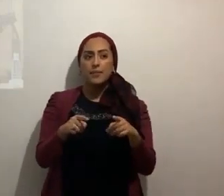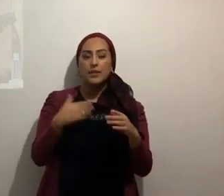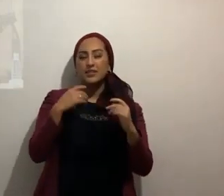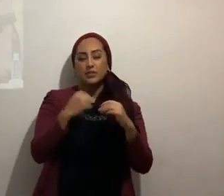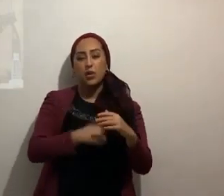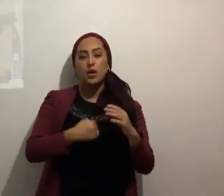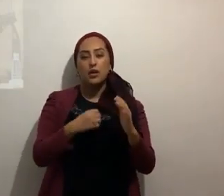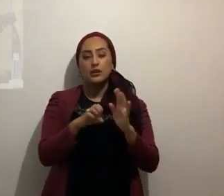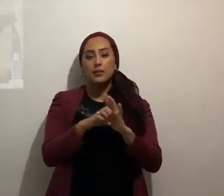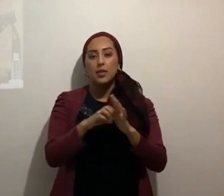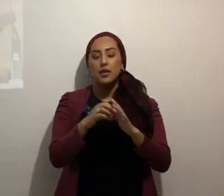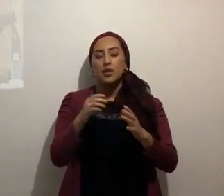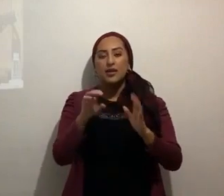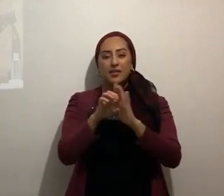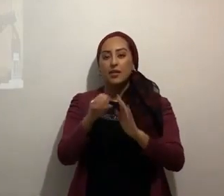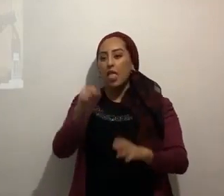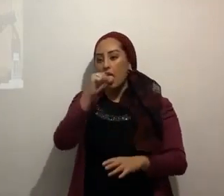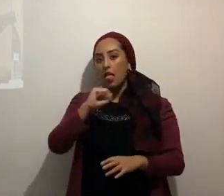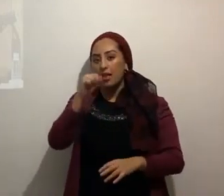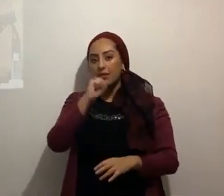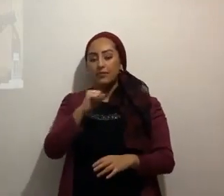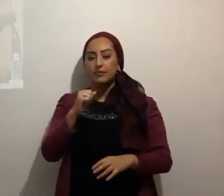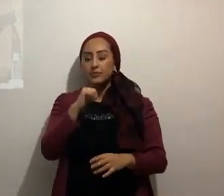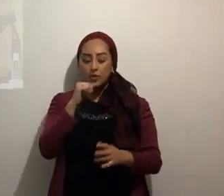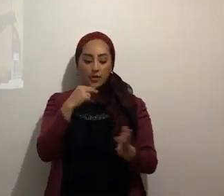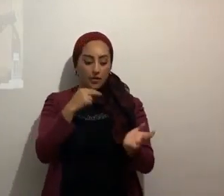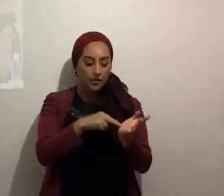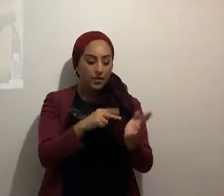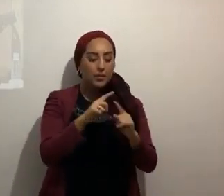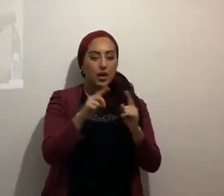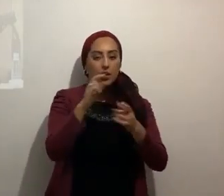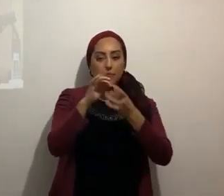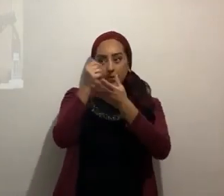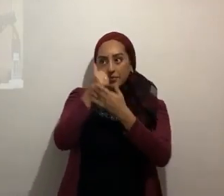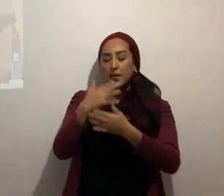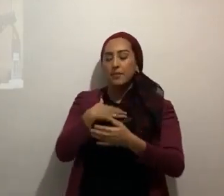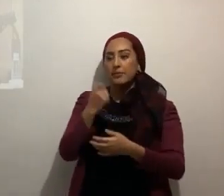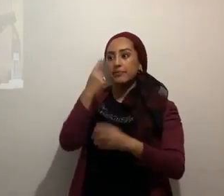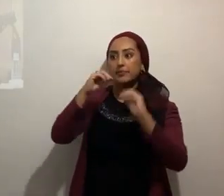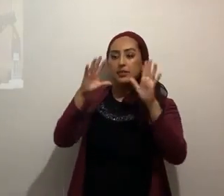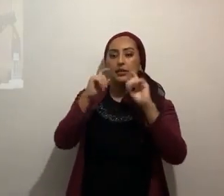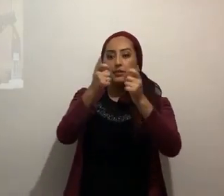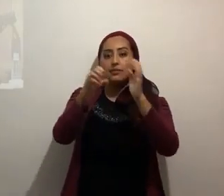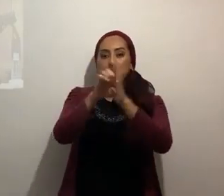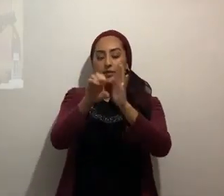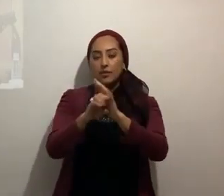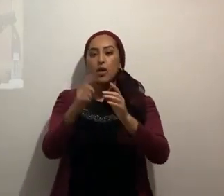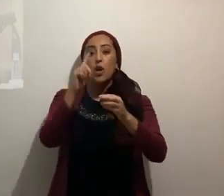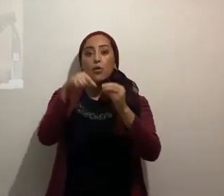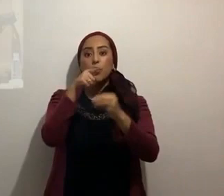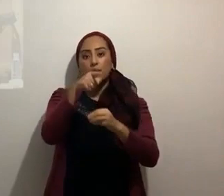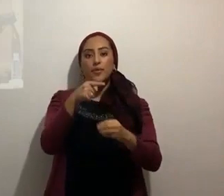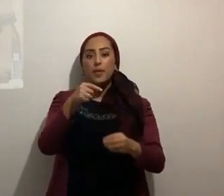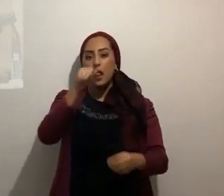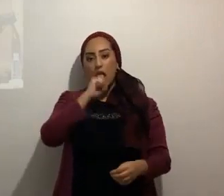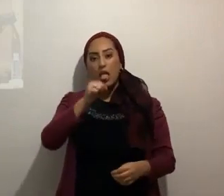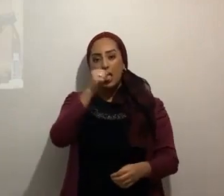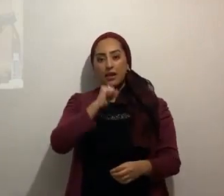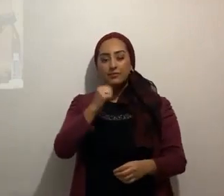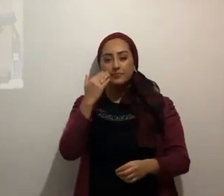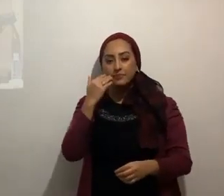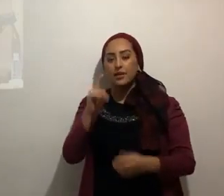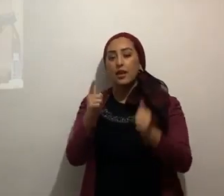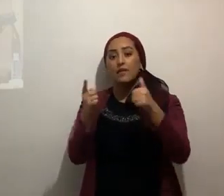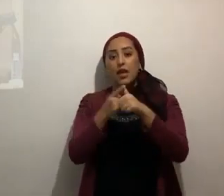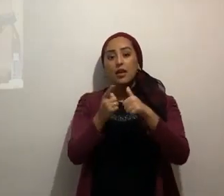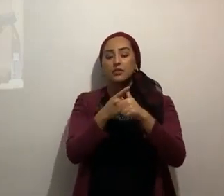por el ejemplo otra vez de la paleta helada, que ni siquiera lo tengo anotado, pero el Ruach HaKodesh nos va dictando. Cuando tú comes una paleta helada,